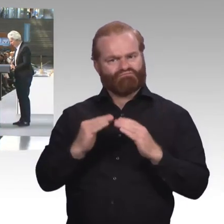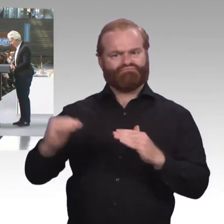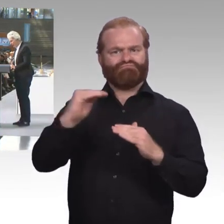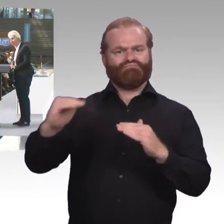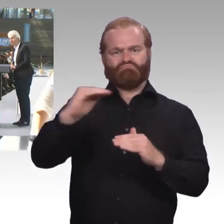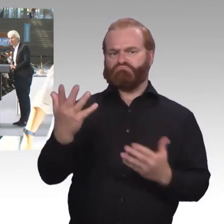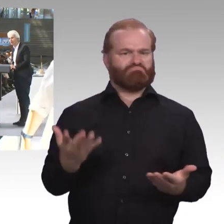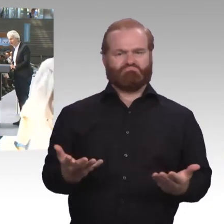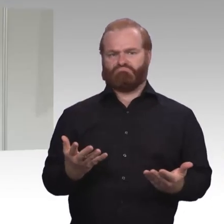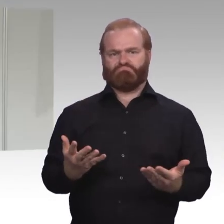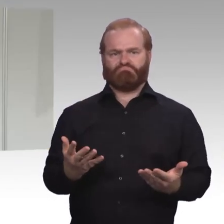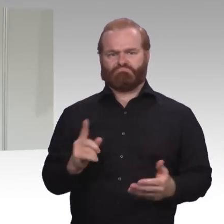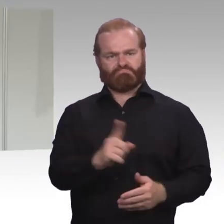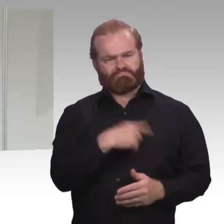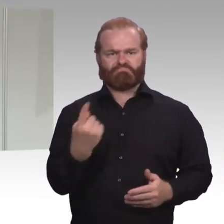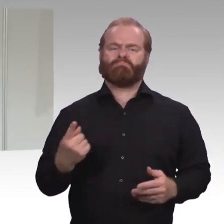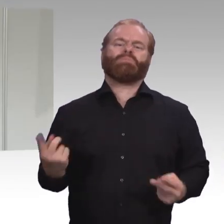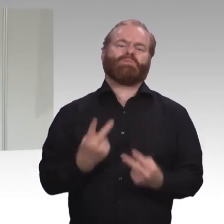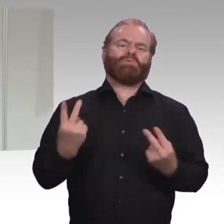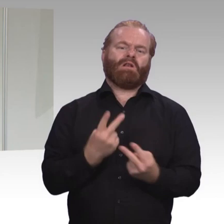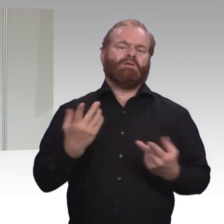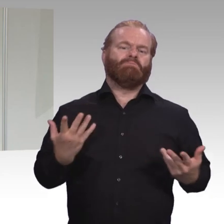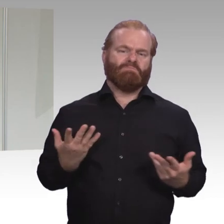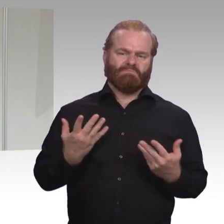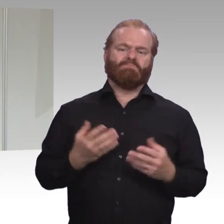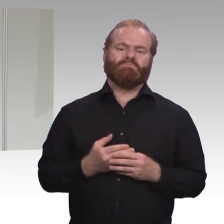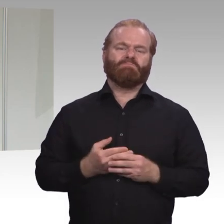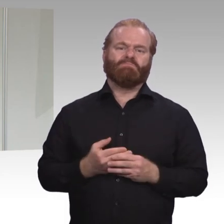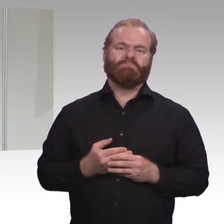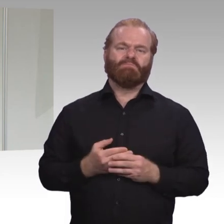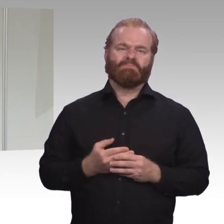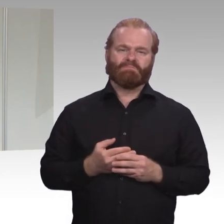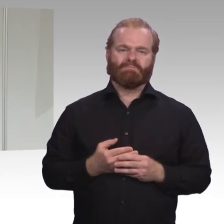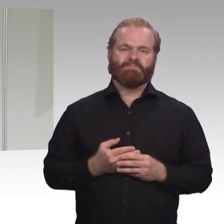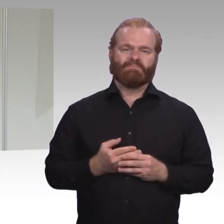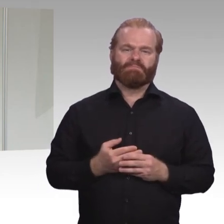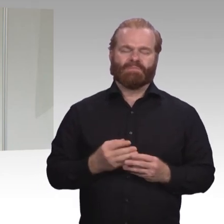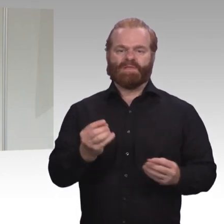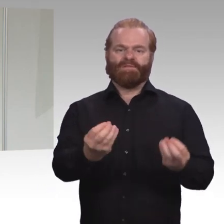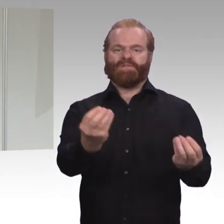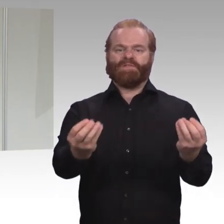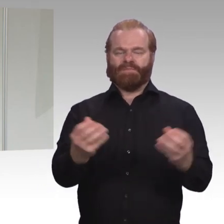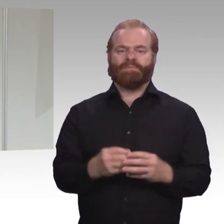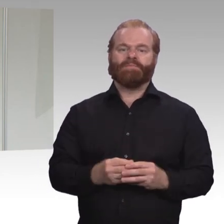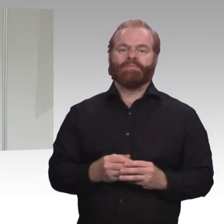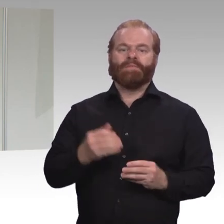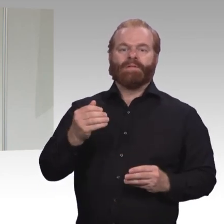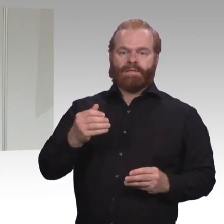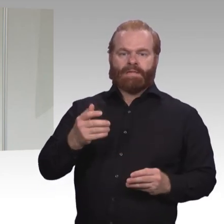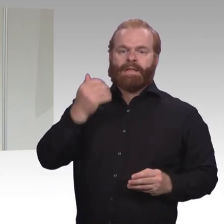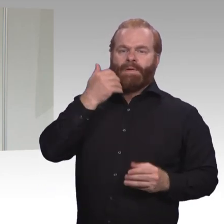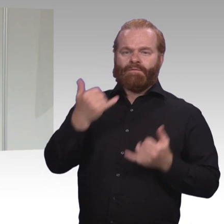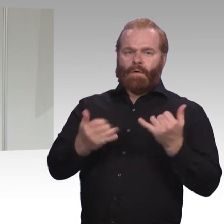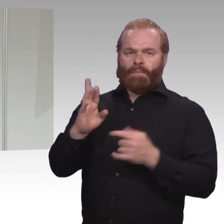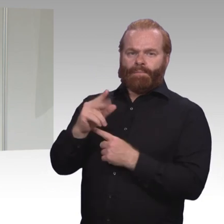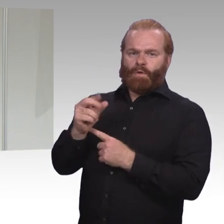Liebe Frau Brugger, ja, Sie müssen nicht winken, liebe Frau Brugger, auch wenn Frauen sich in die erste Reihe begeben, müssen sie auch Druck abkönnen. Da gibt es keinen